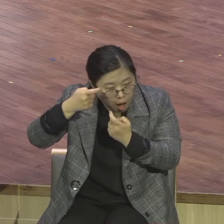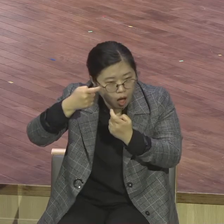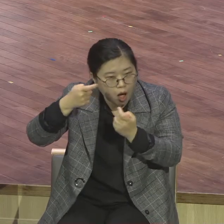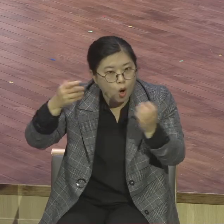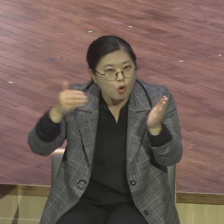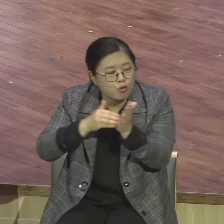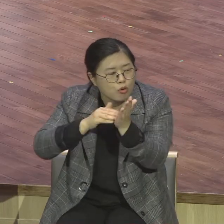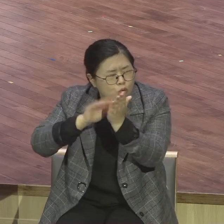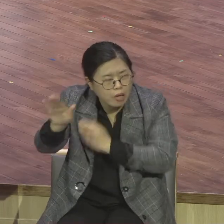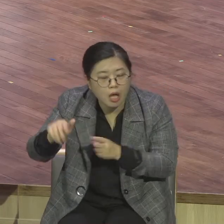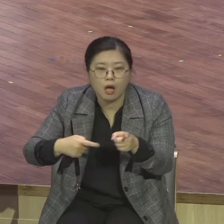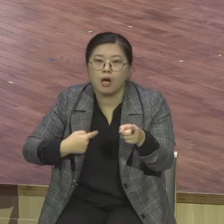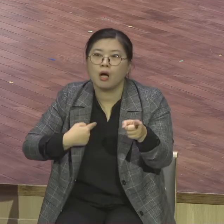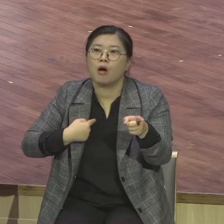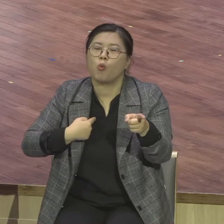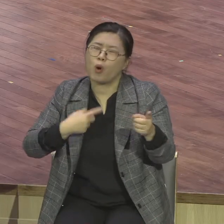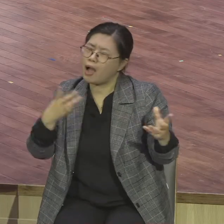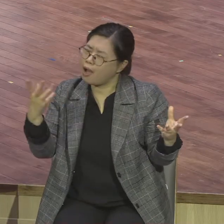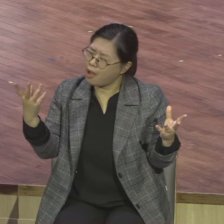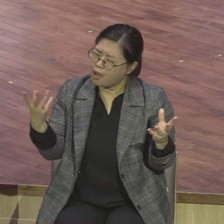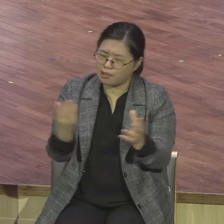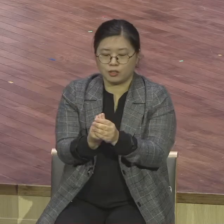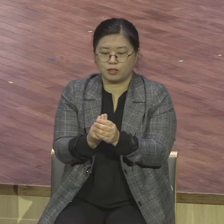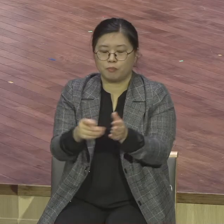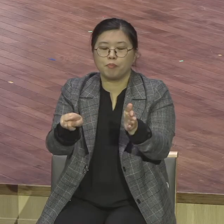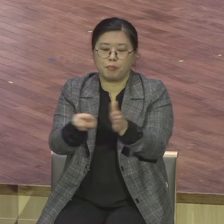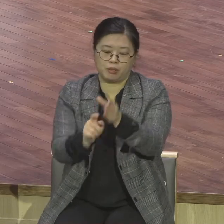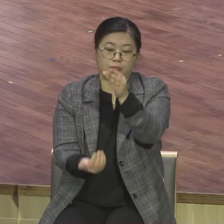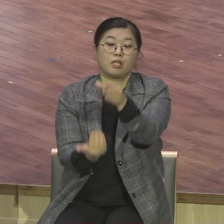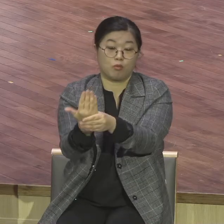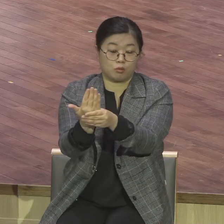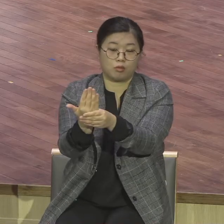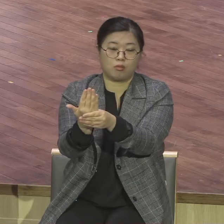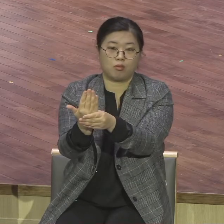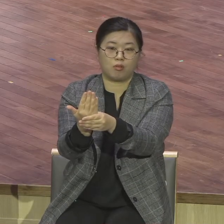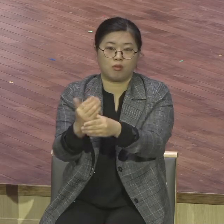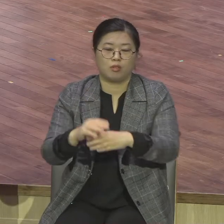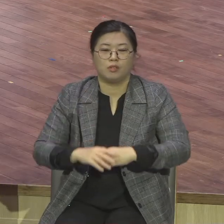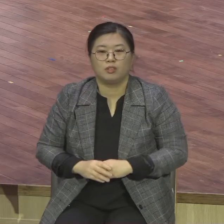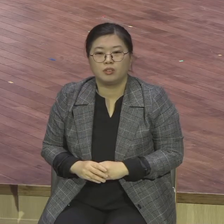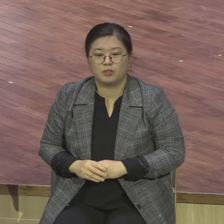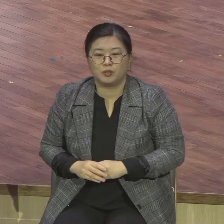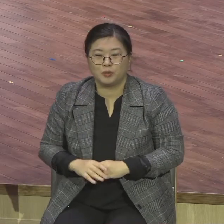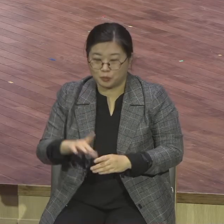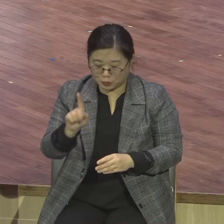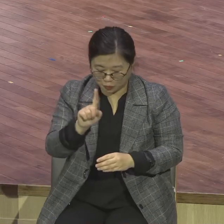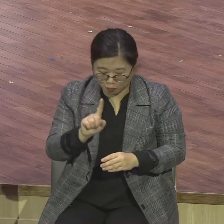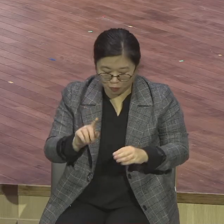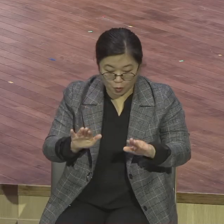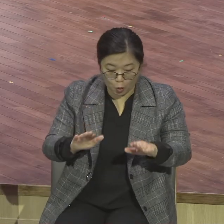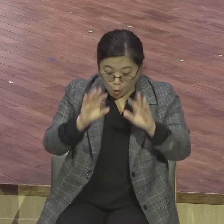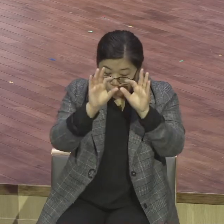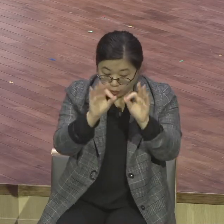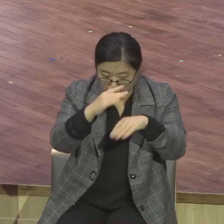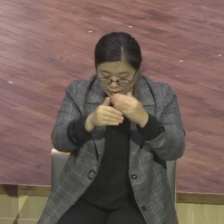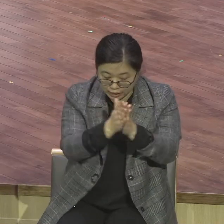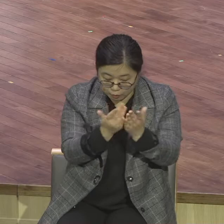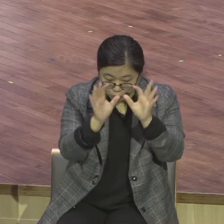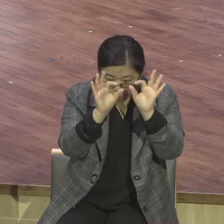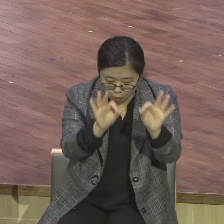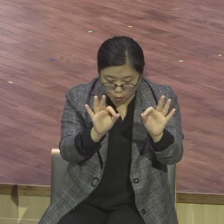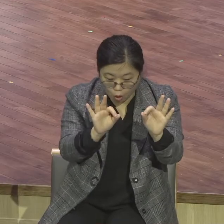고린도전서 15장 7절에 보면 부활하신 예수님께서 야고보에게 보이셨다. 부활하신